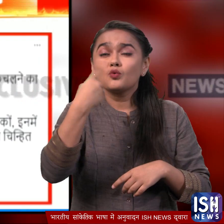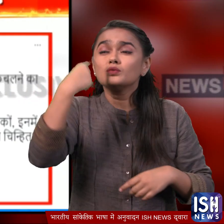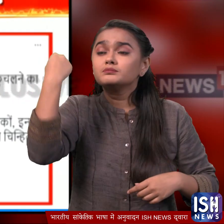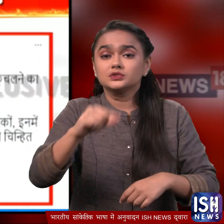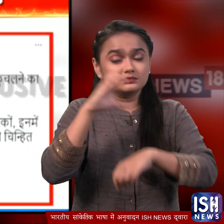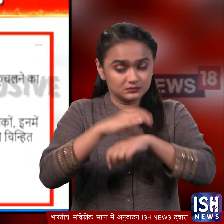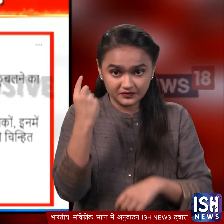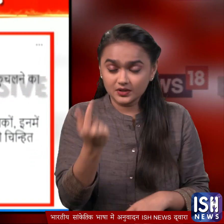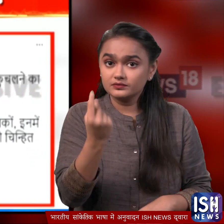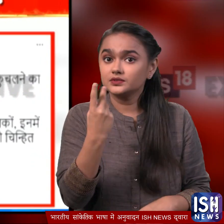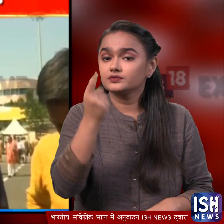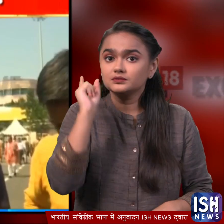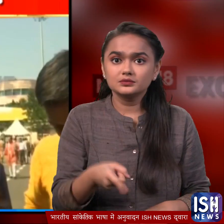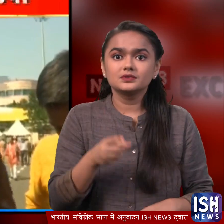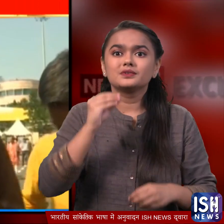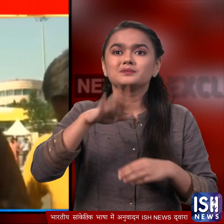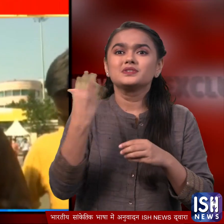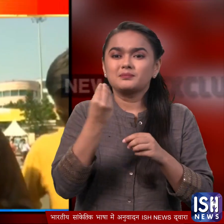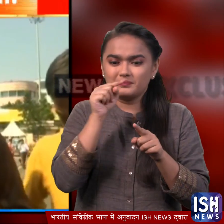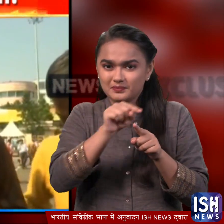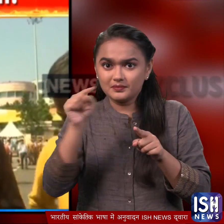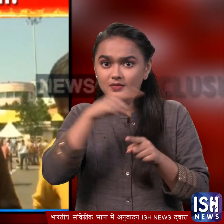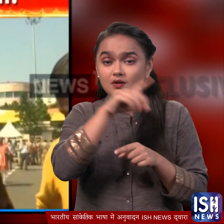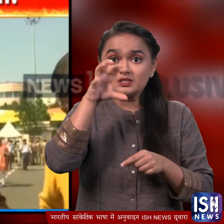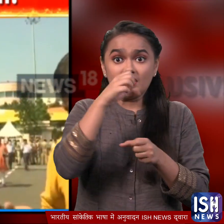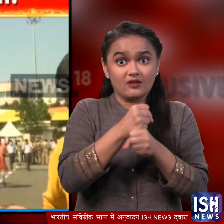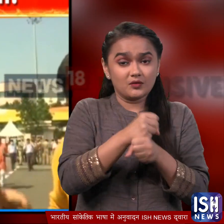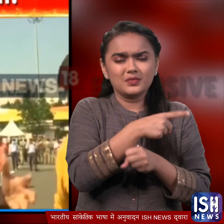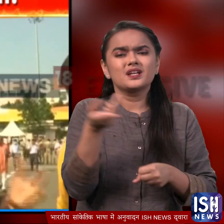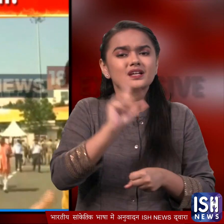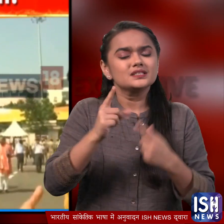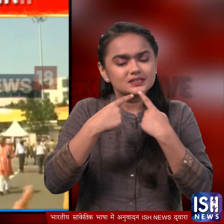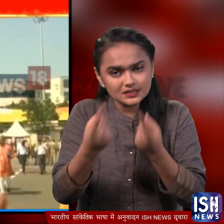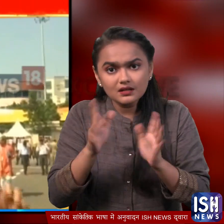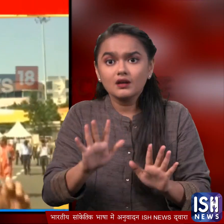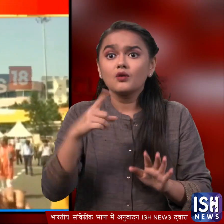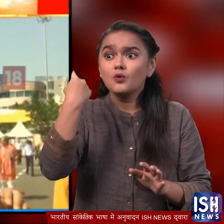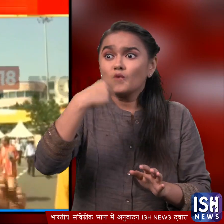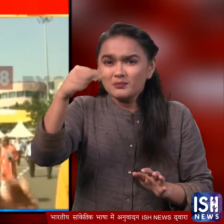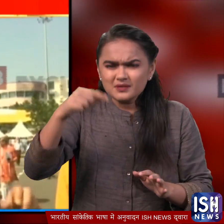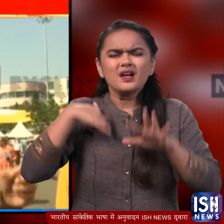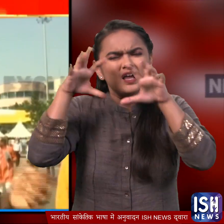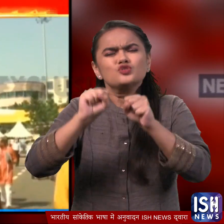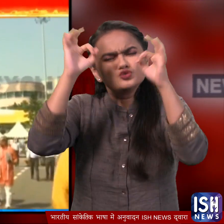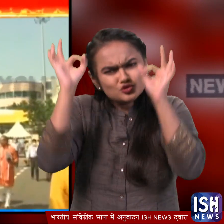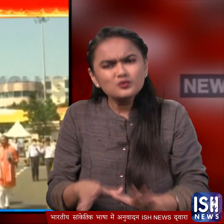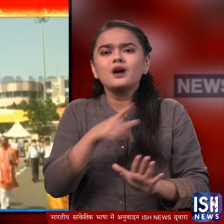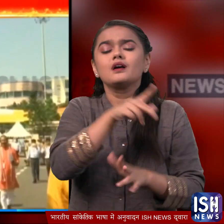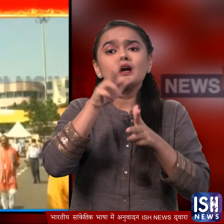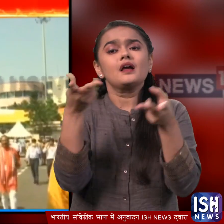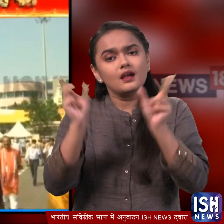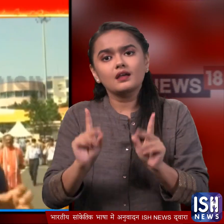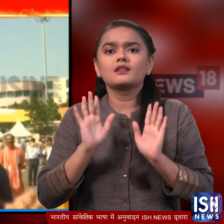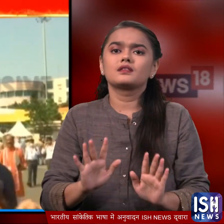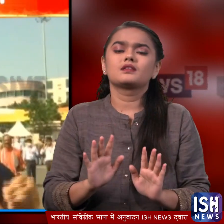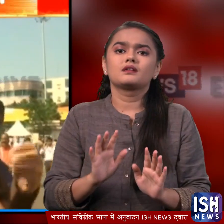हो। लेकिन विरोधियों के सियासी दांवपेच से बेफिक्र राज्य सरकार ने एक बार फिर दोहराया कि कोई दोषी नहीं बचेगा। आपदा में अवसर तलाशने वाले